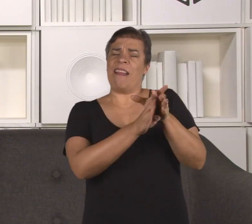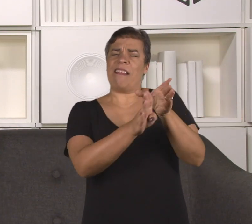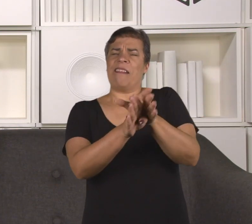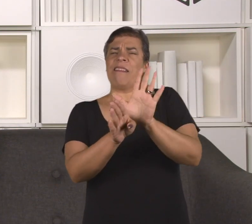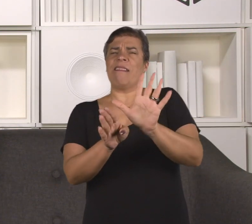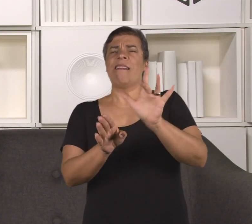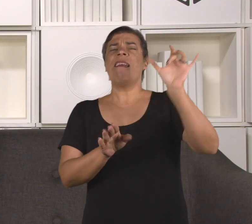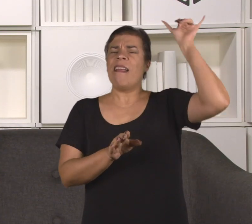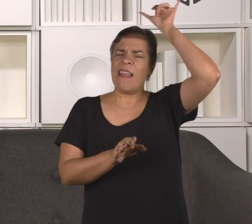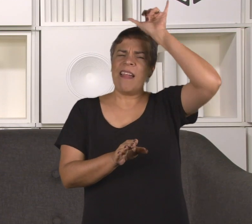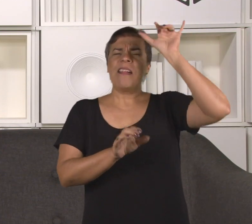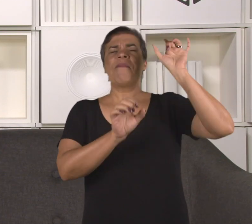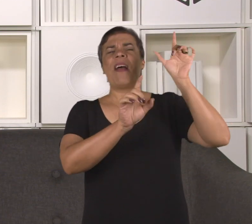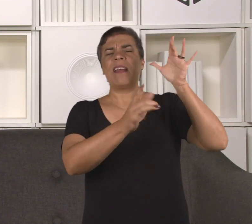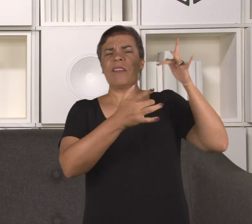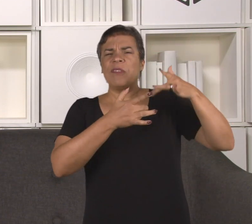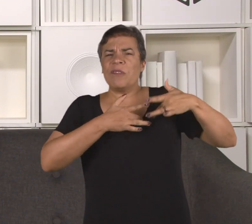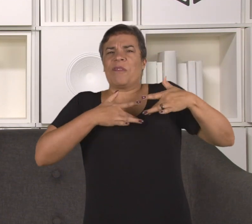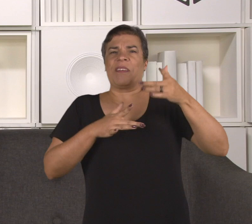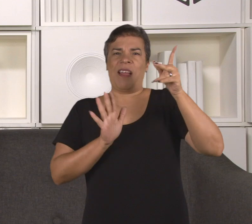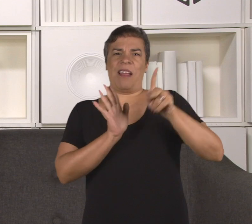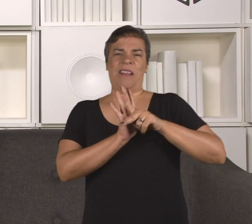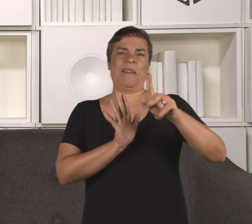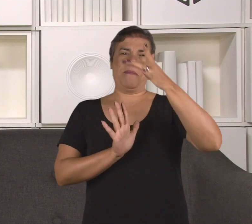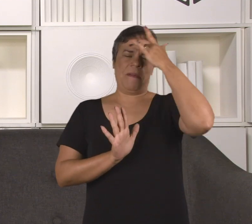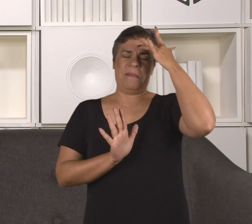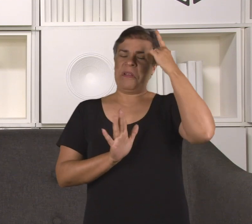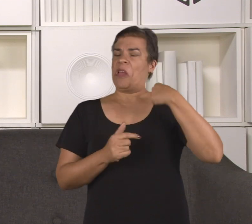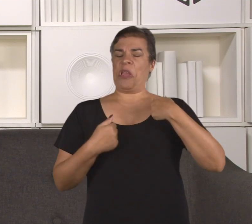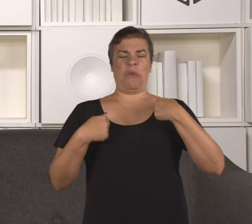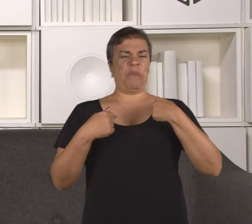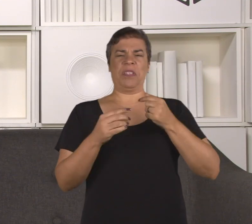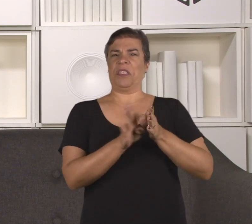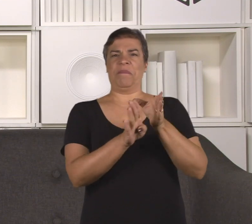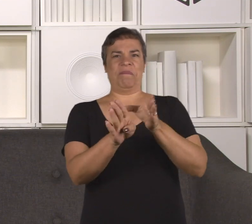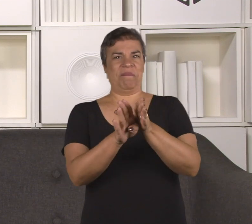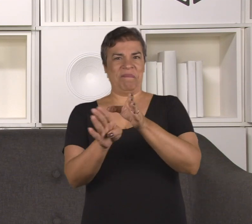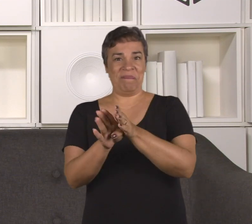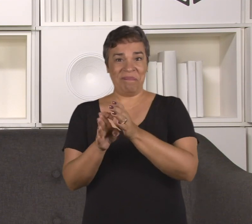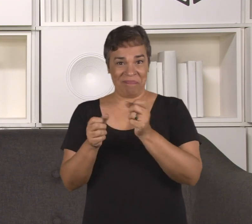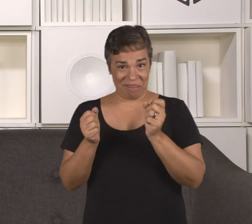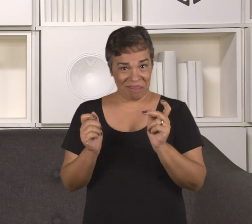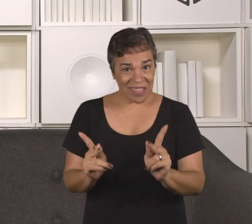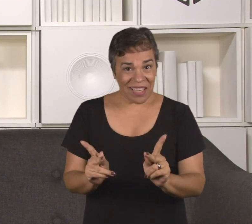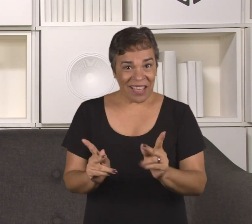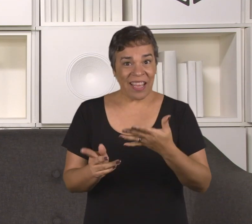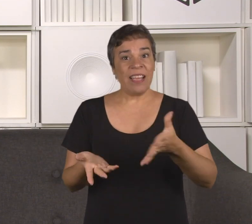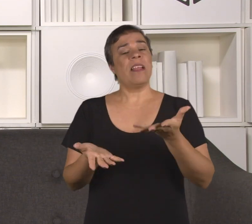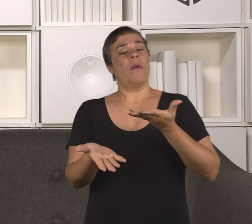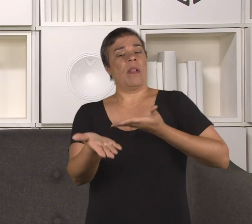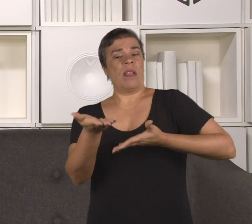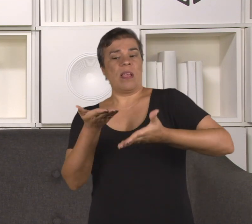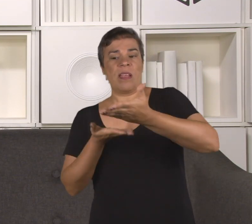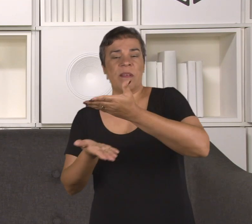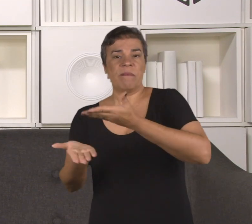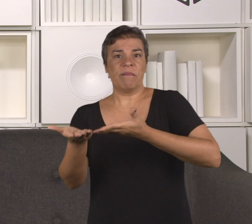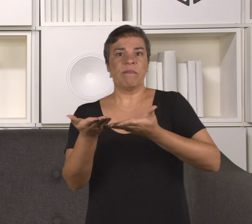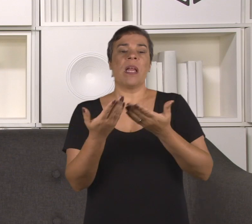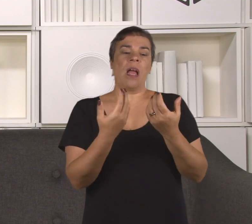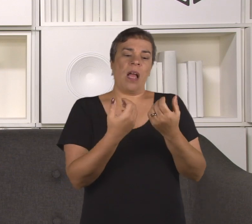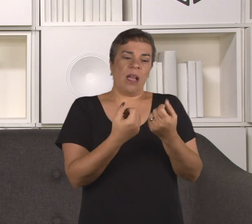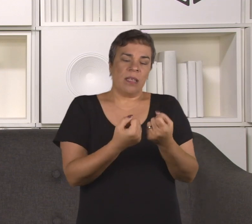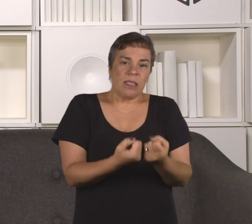a ministração do Espírito Santo, que usa essa nossa partilha, usa o nosso